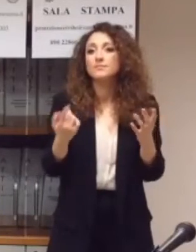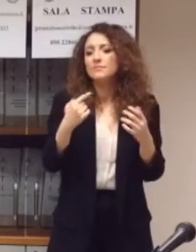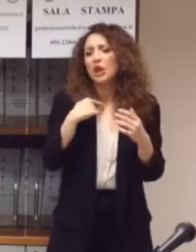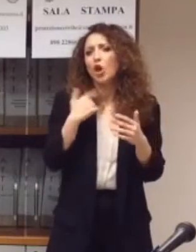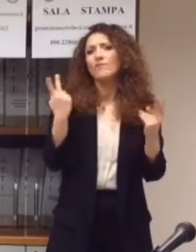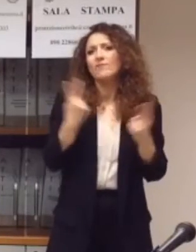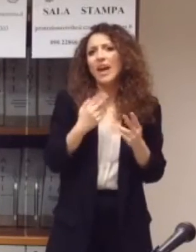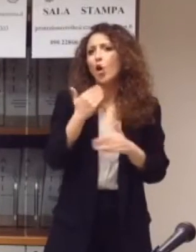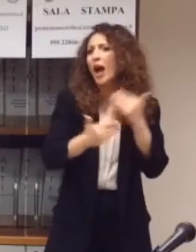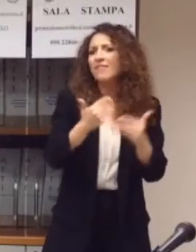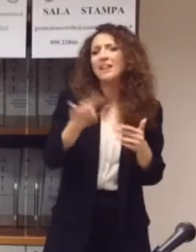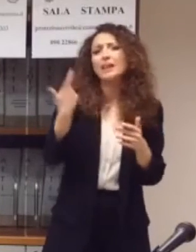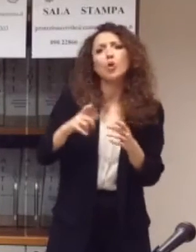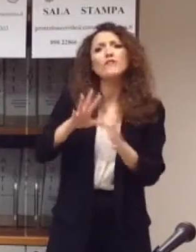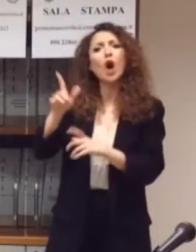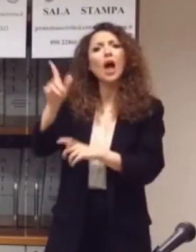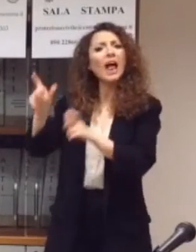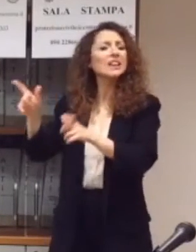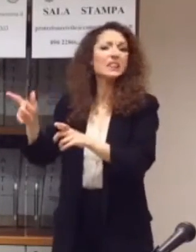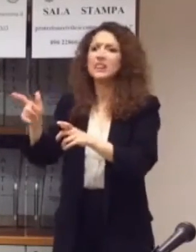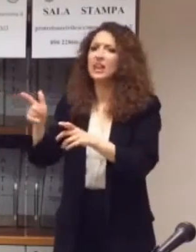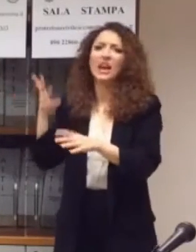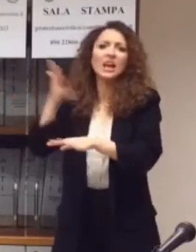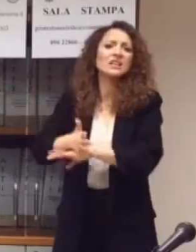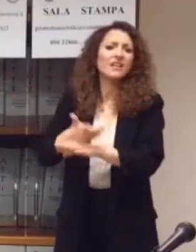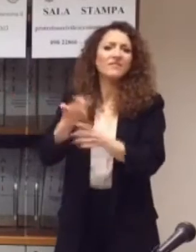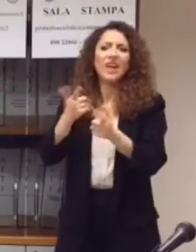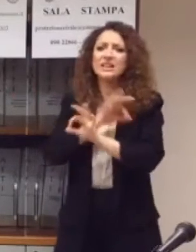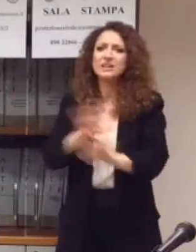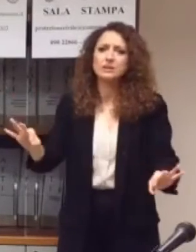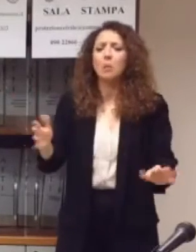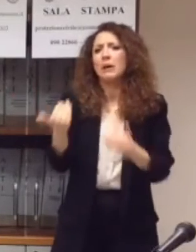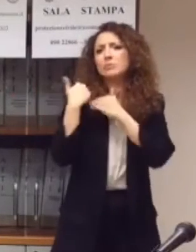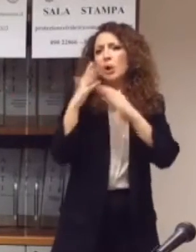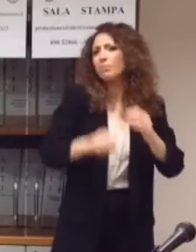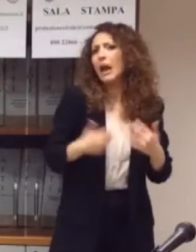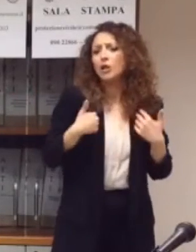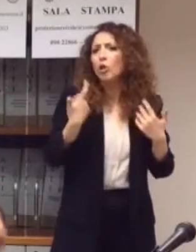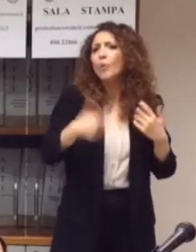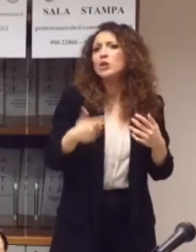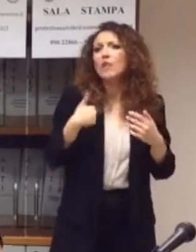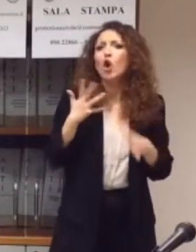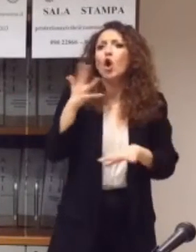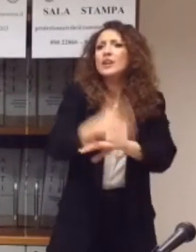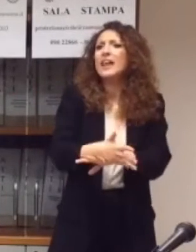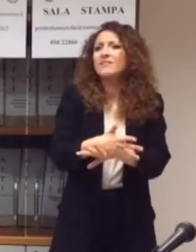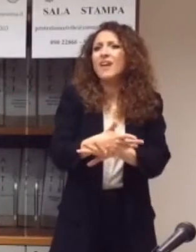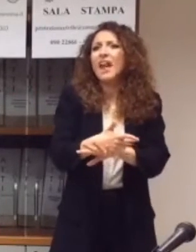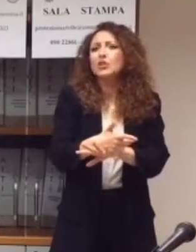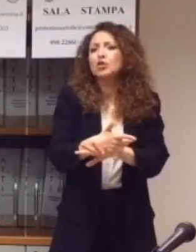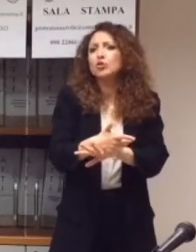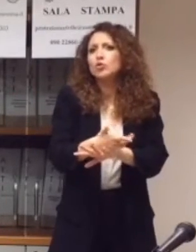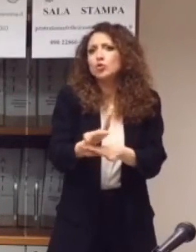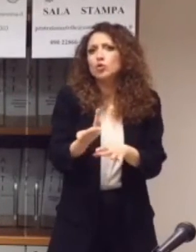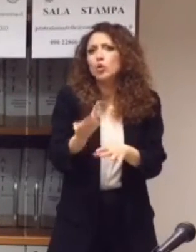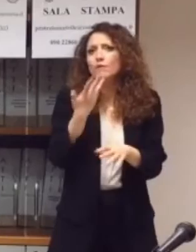agire, guardate, me la prendo questa responsabilità, ma quantomeno ho agito per sopperire a un'omissione e probabilmente